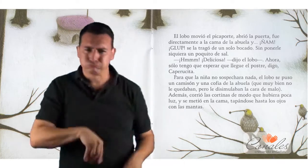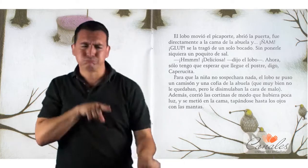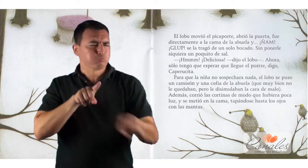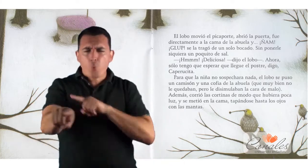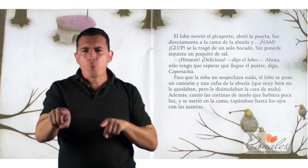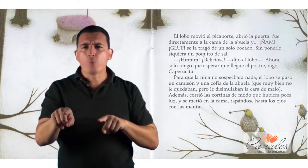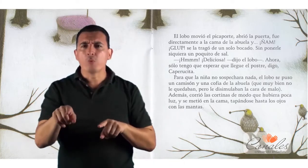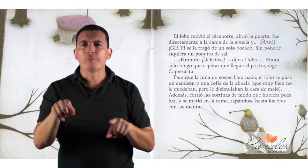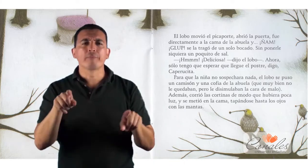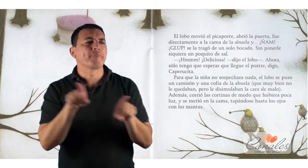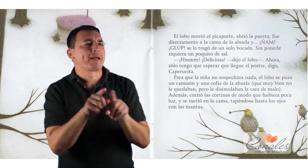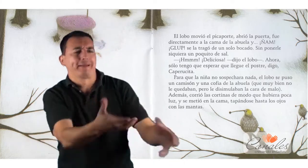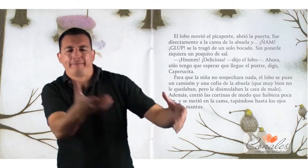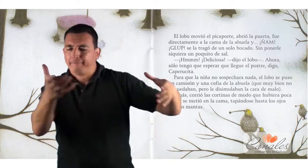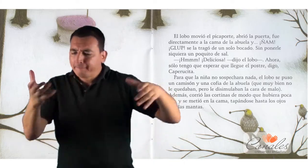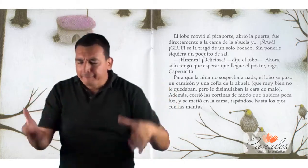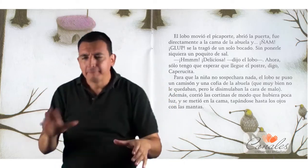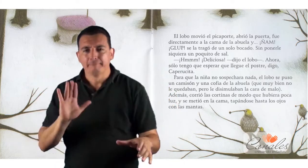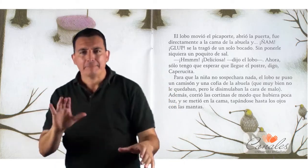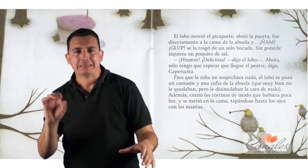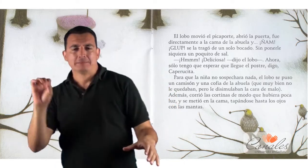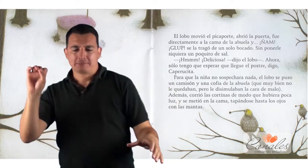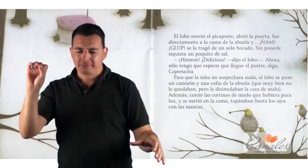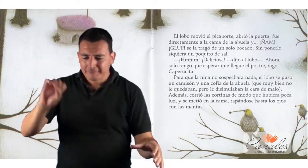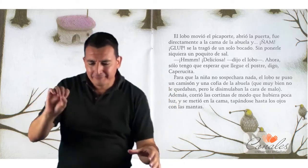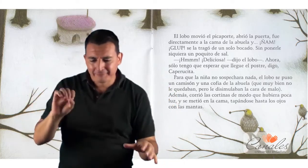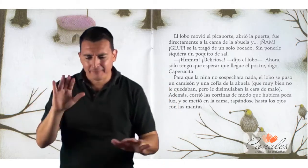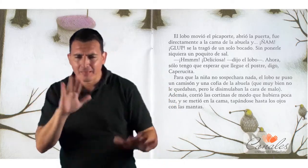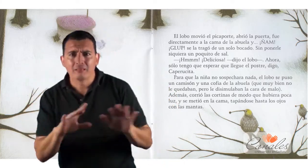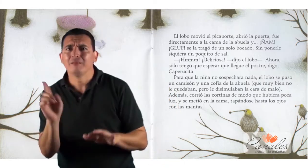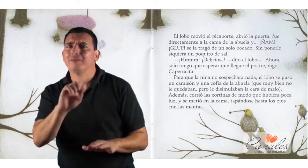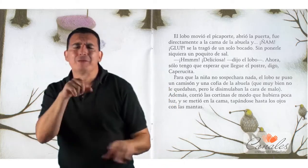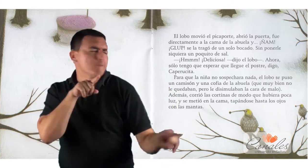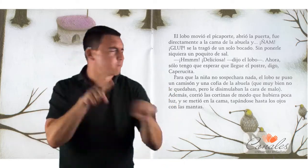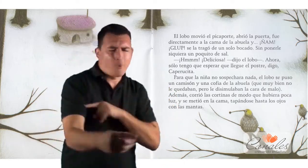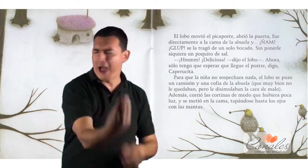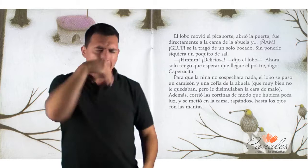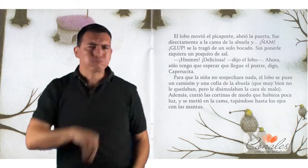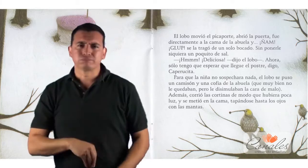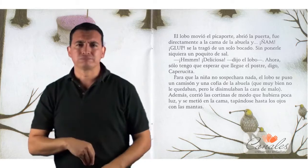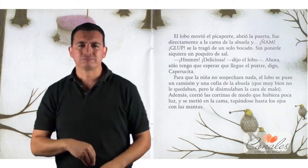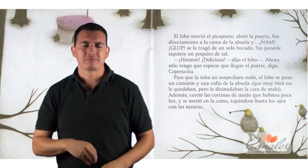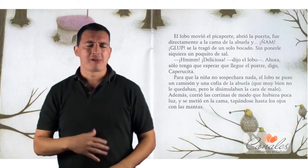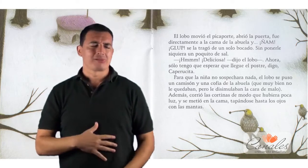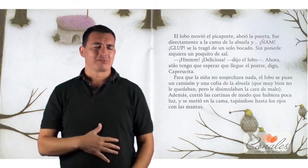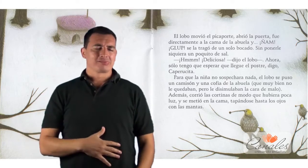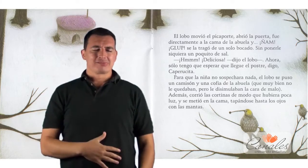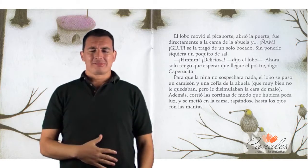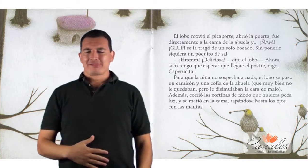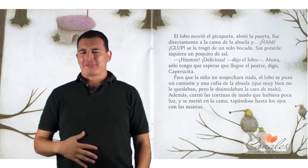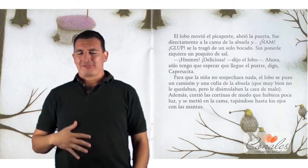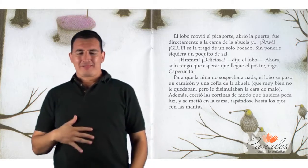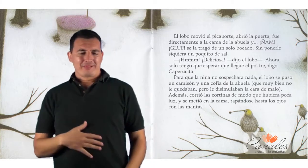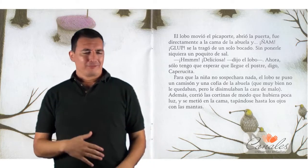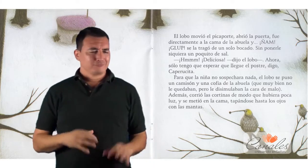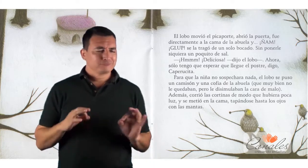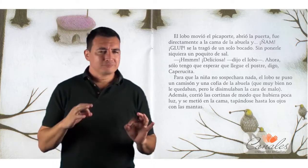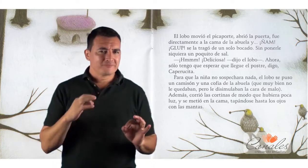¡gluc!, se la tragó de un solo bocado, sin ponerle siquiera un poquito de sal. ¡Mmm, deliciosa!, dijo